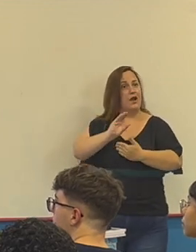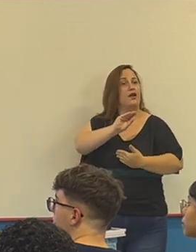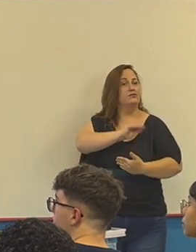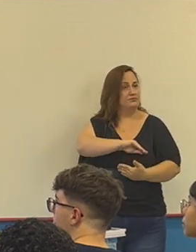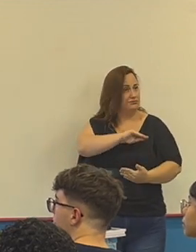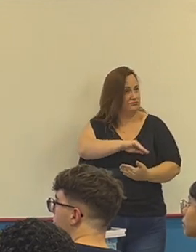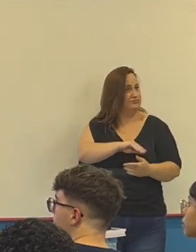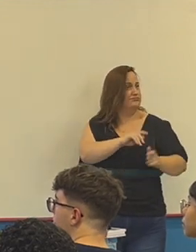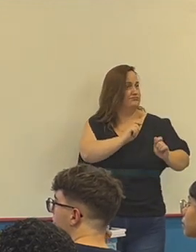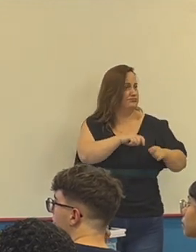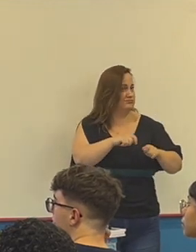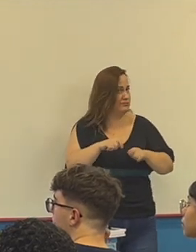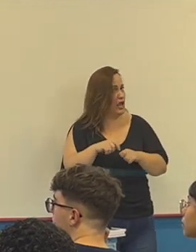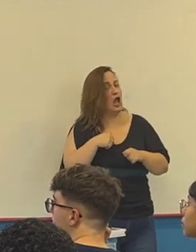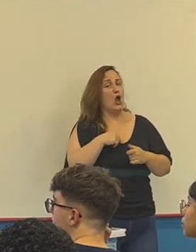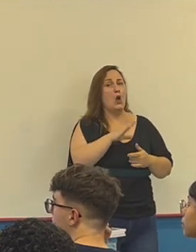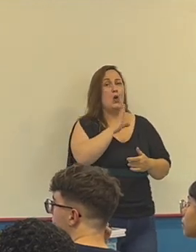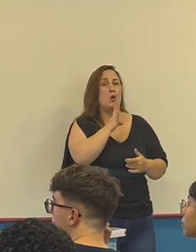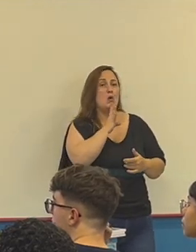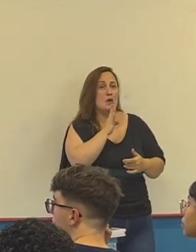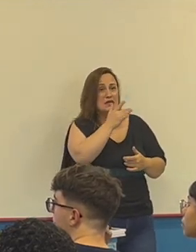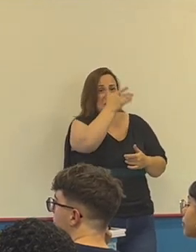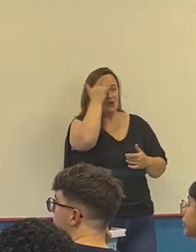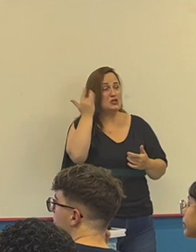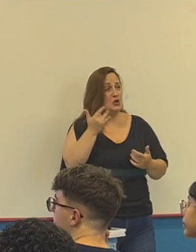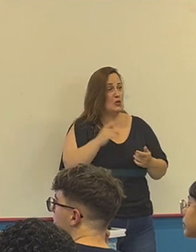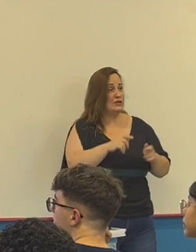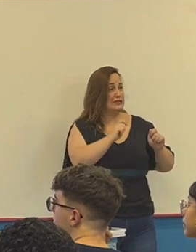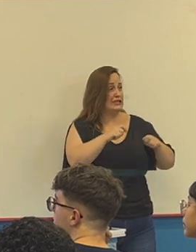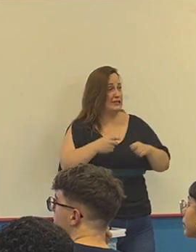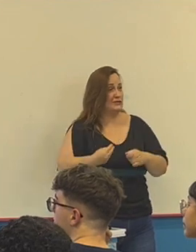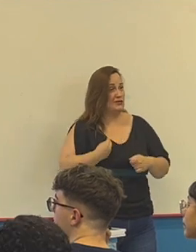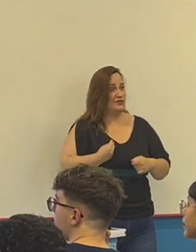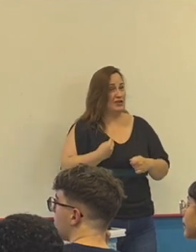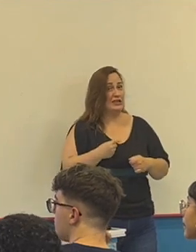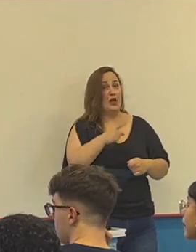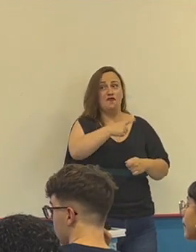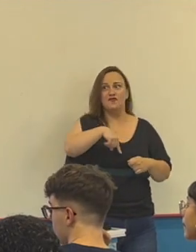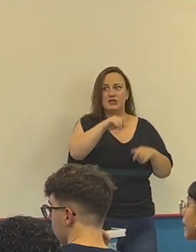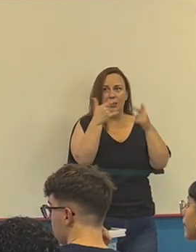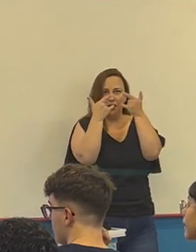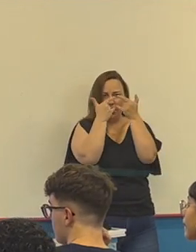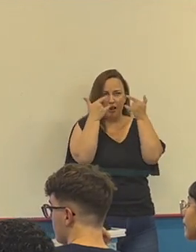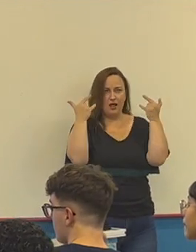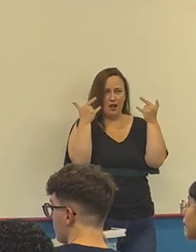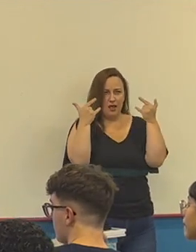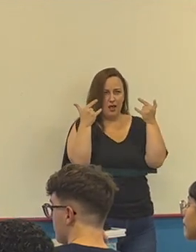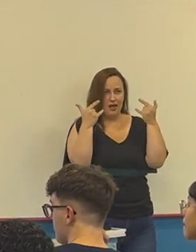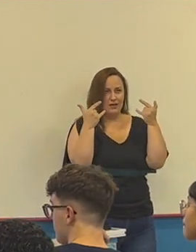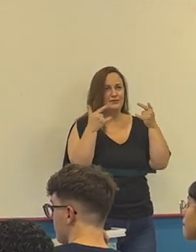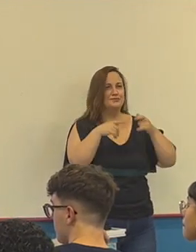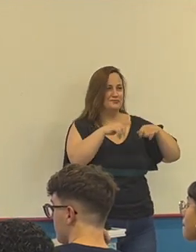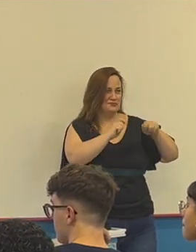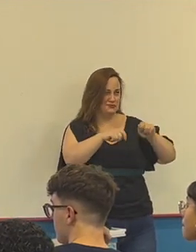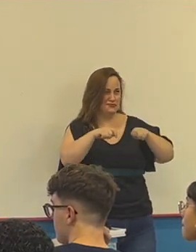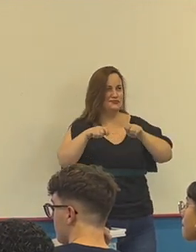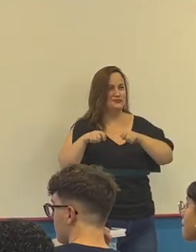dinheiro, inclusive, tá? Não é só estar ali vivendo de arte. Então, quem for mais ambicioso também, tá, galera? É possível